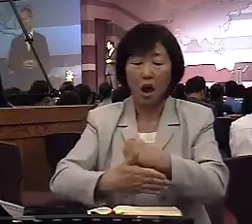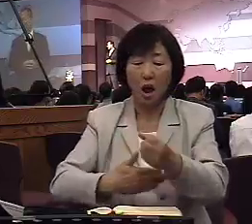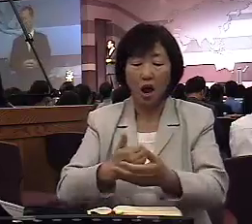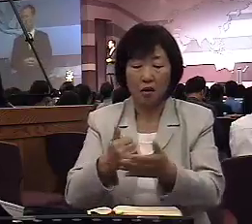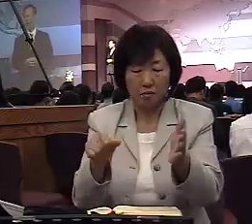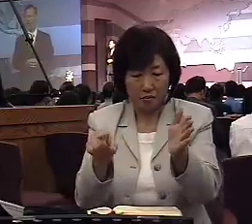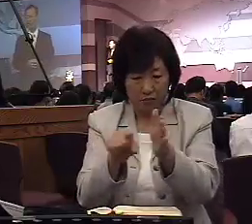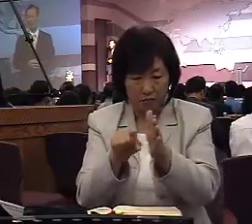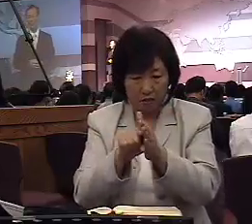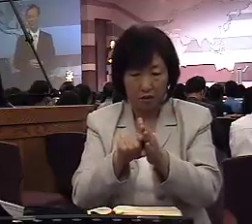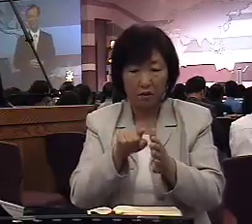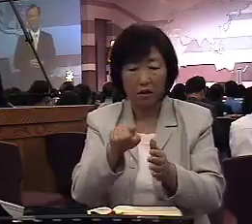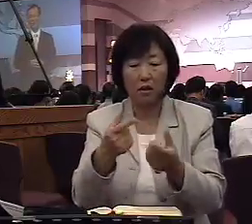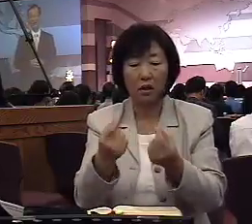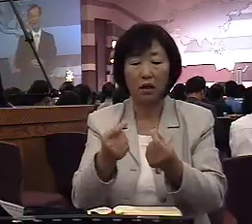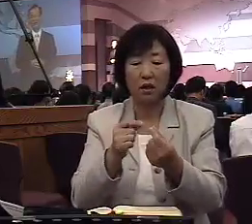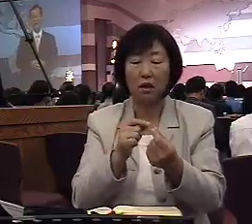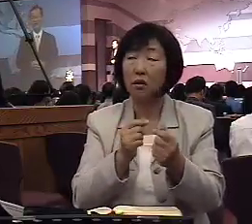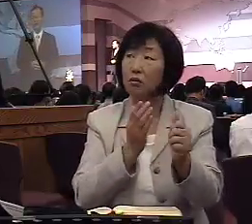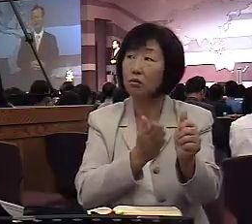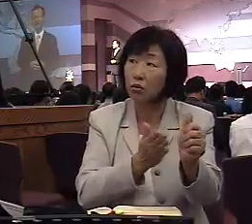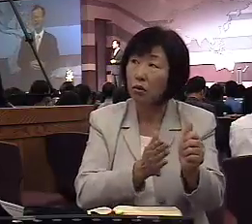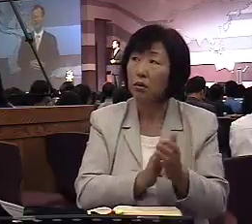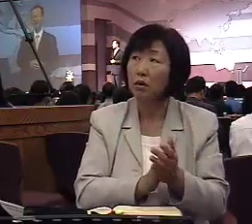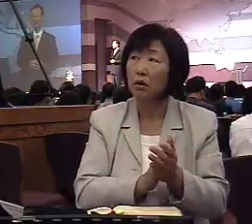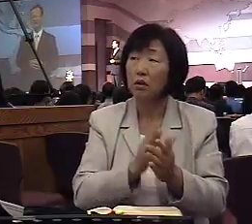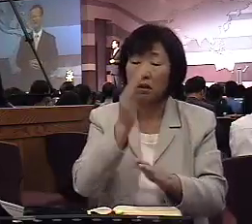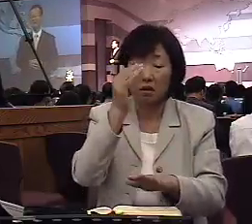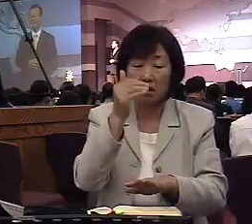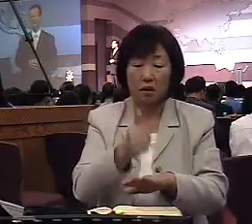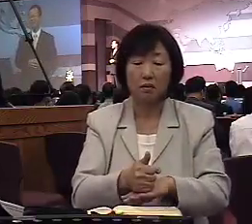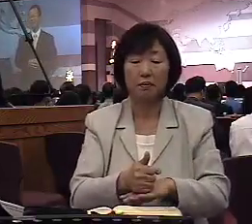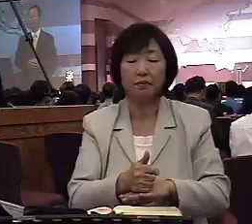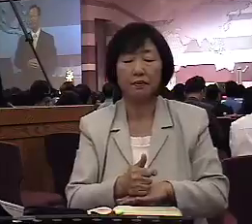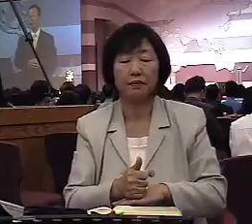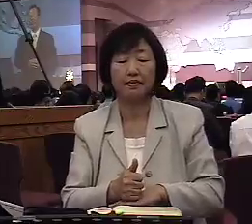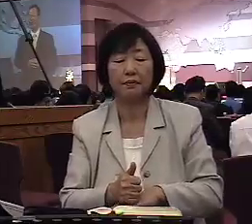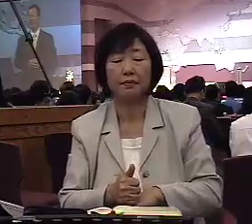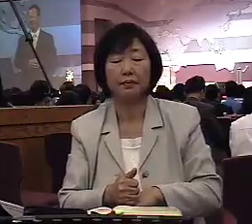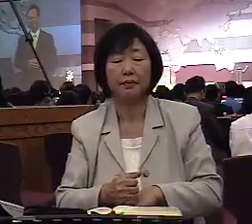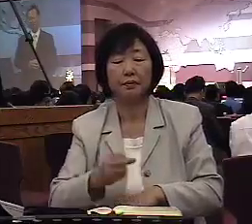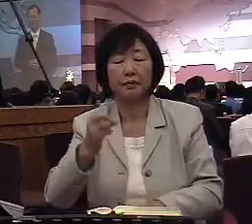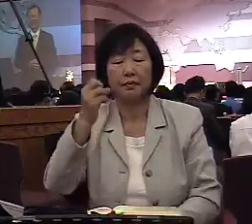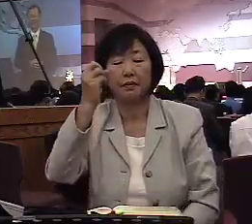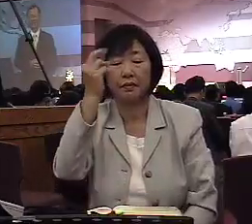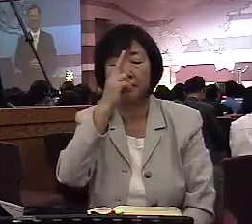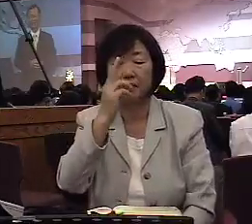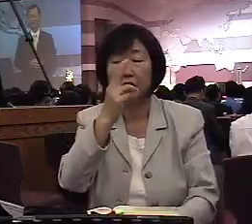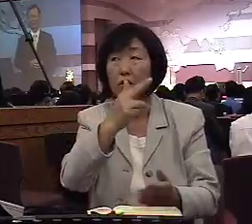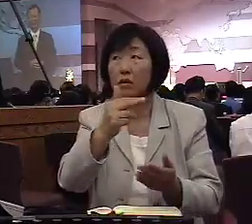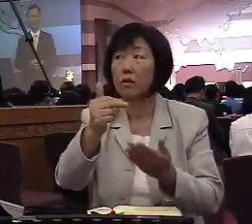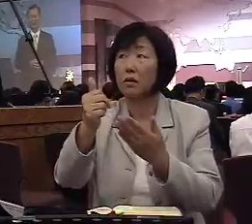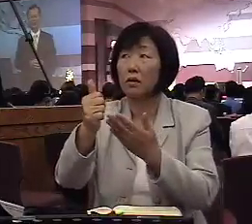믿자고 그렇게 간청했죠. 끝내 그 친구는 주님께 등을 돌리더라고요.